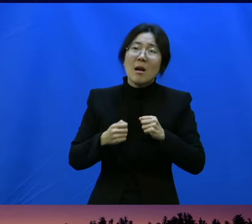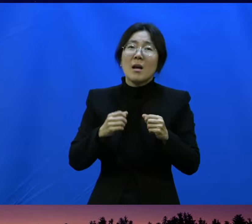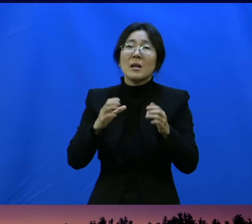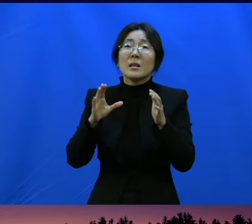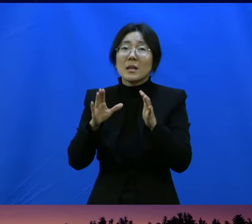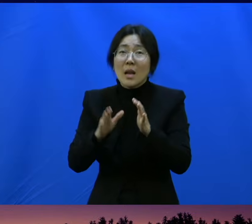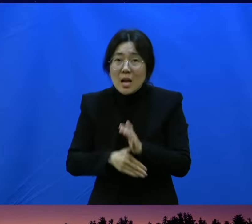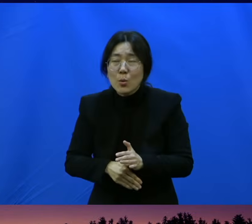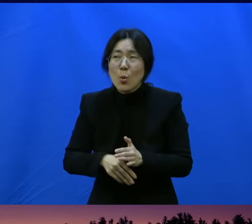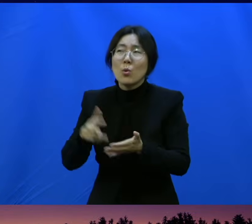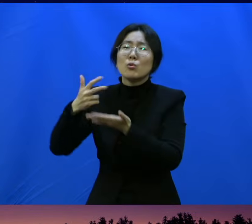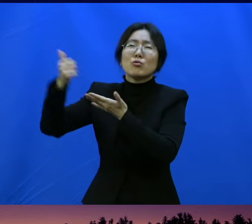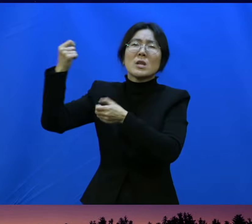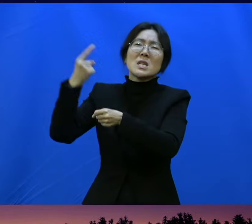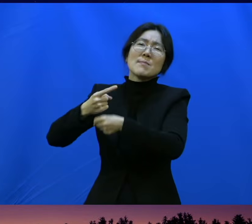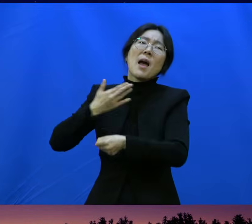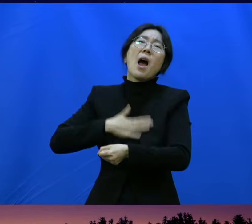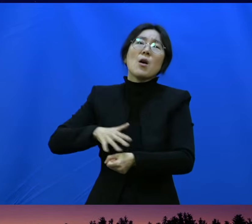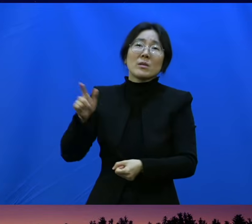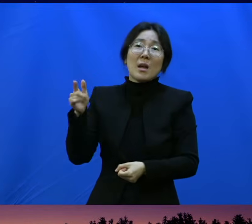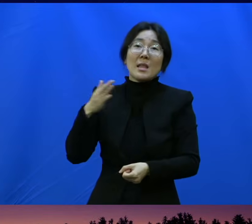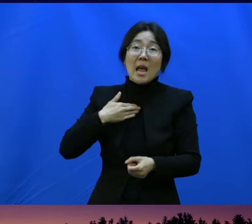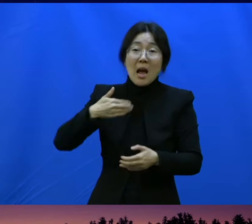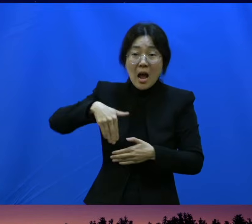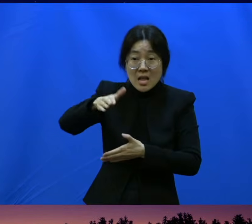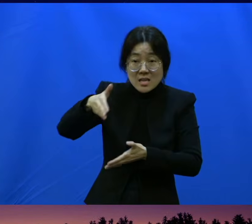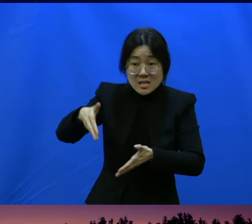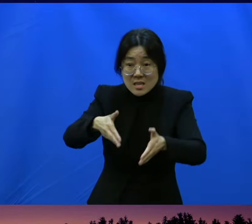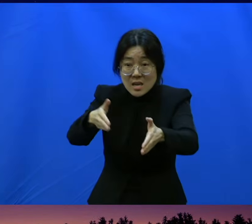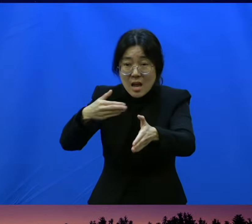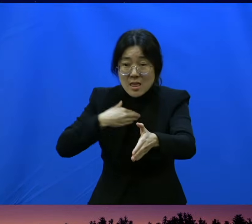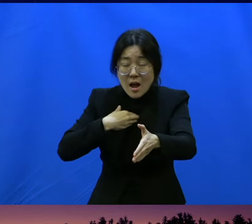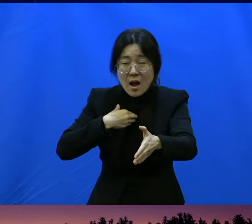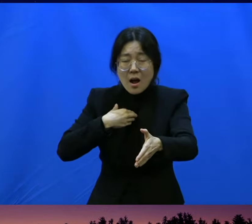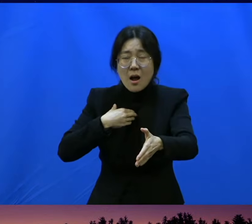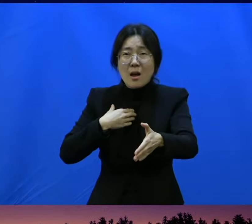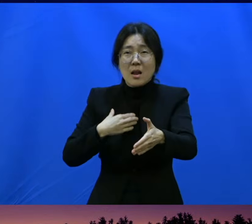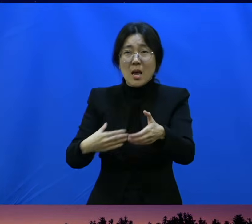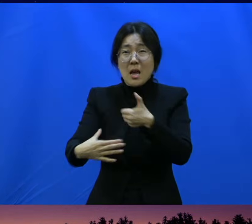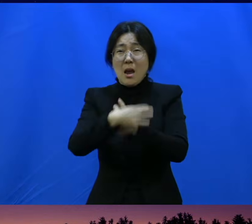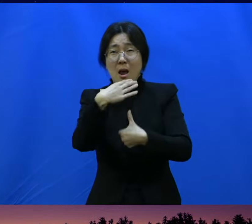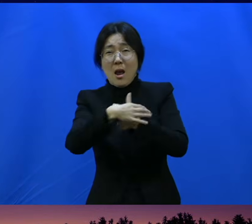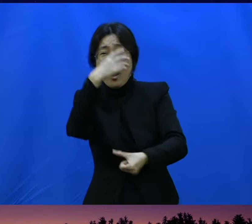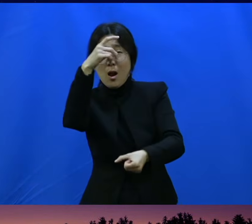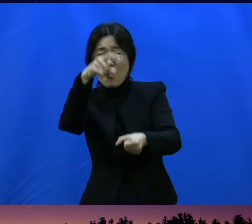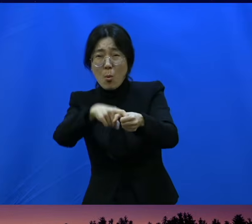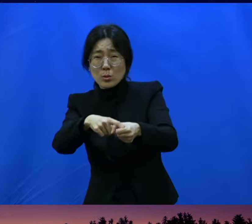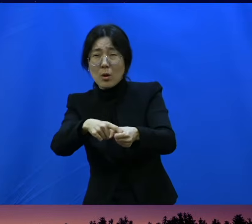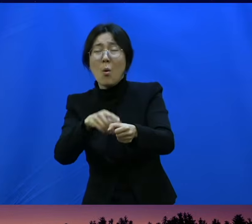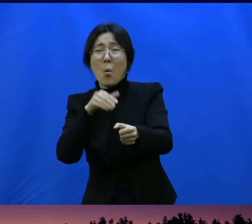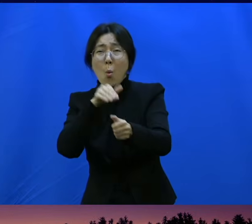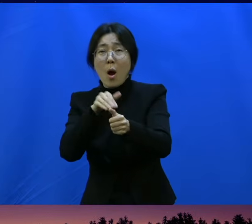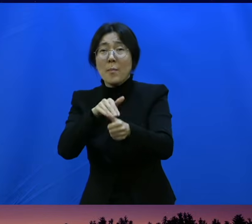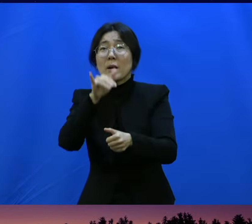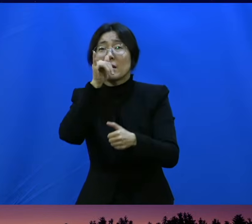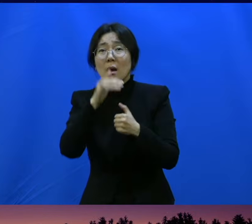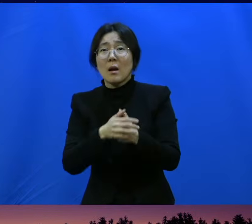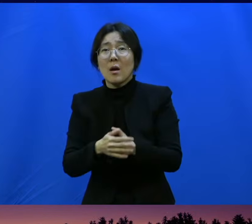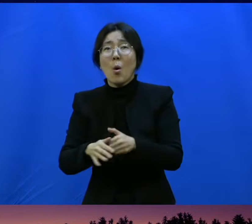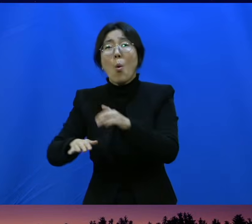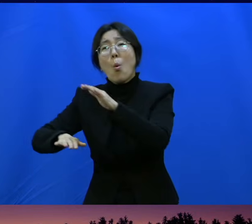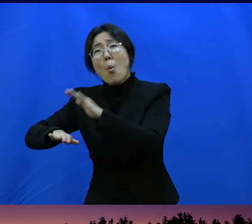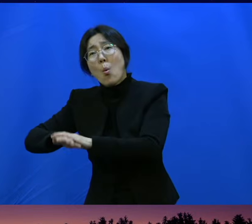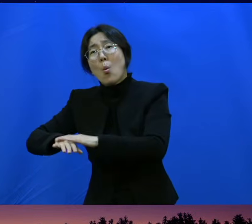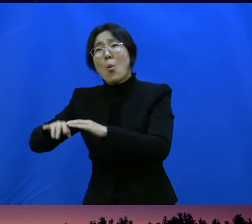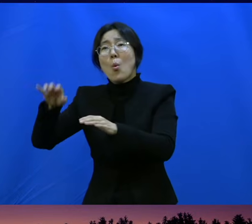아셨나이다. 내가 가는 길에 그들이 나를 잡으려고 올무를 숨겼나이다. 오른쪽을 살펴보소서.